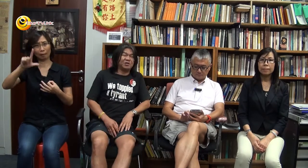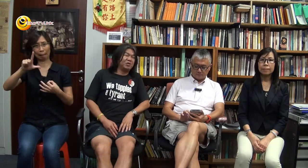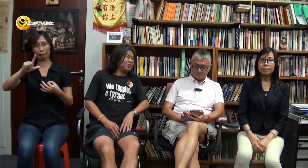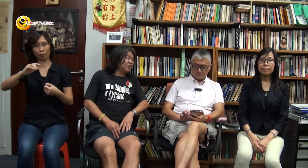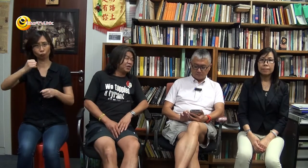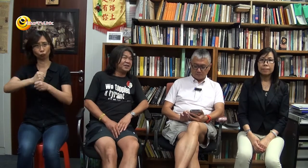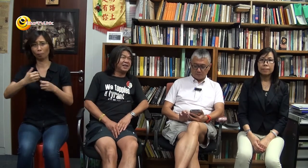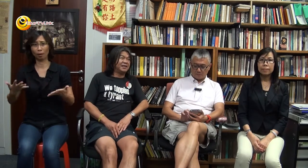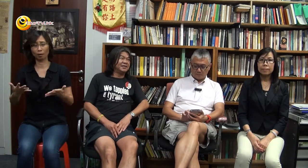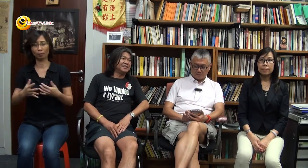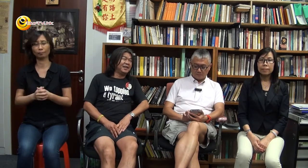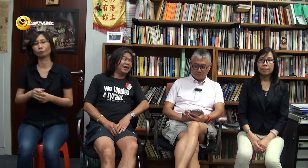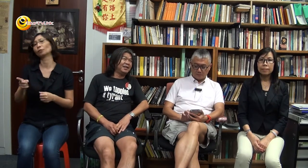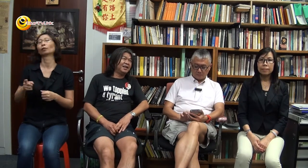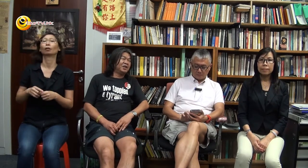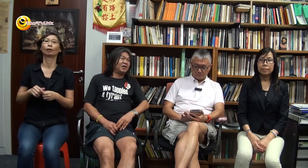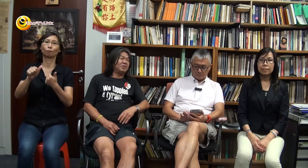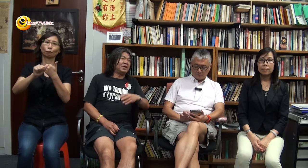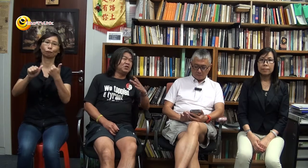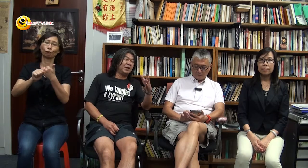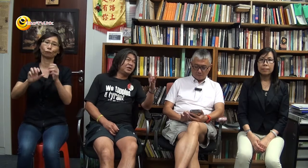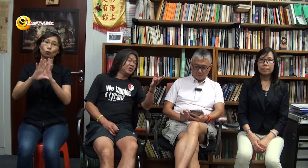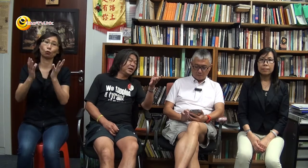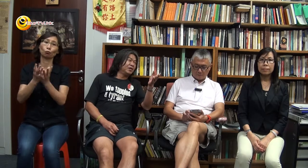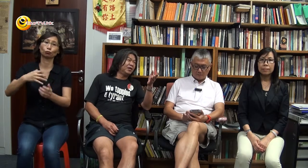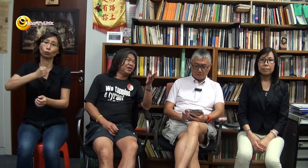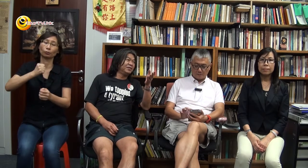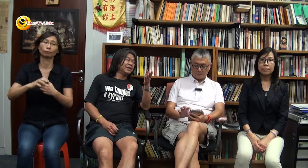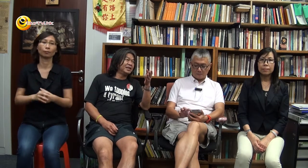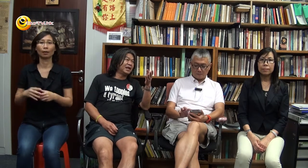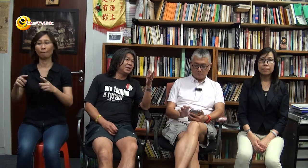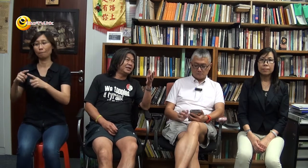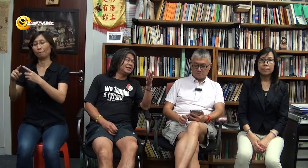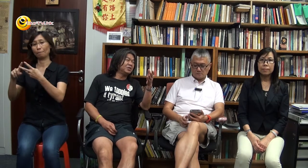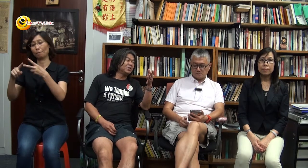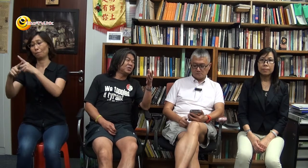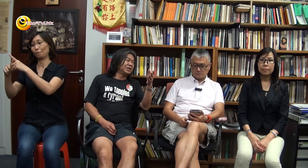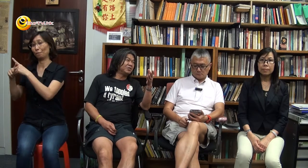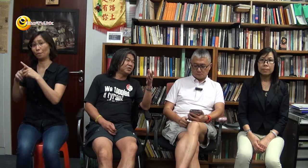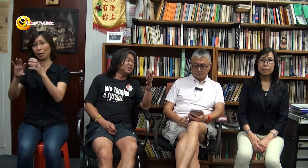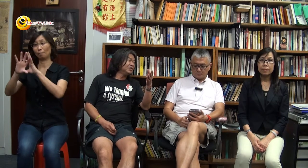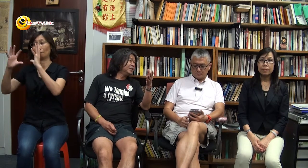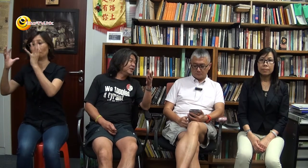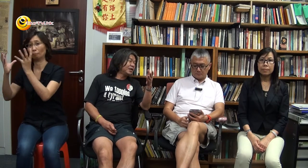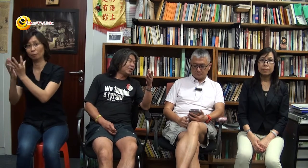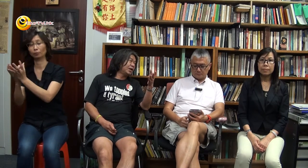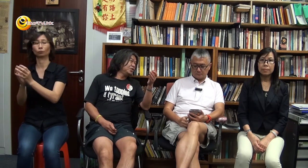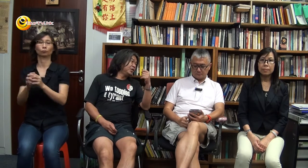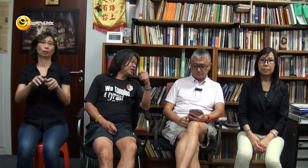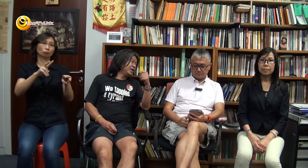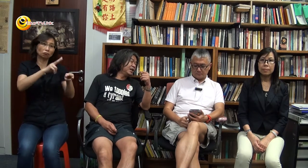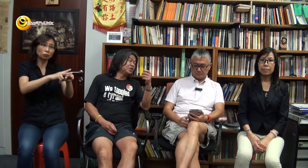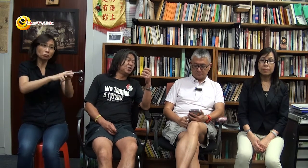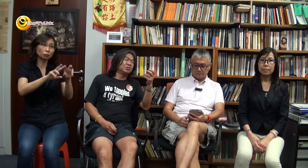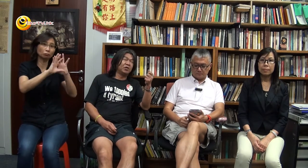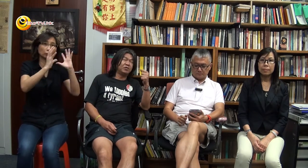喺佢做呢個副局長之下。泛民主派同呢一個建制派以至到中共政府嘅關係越